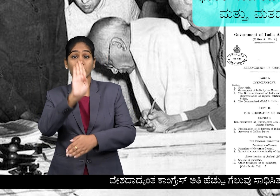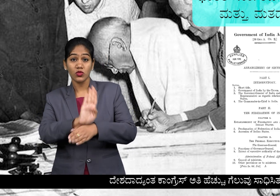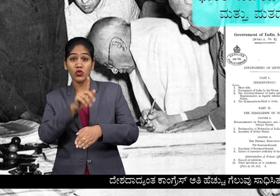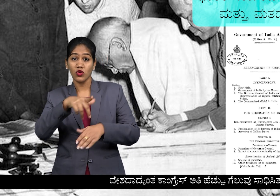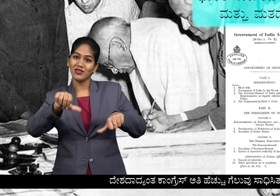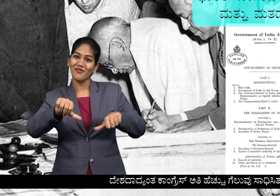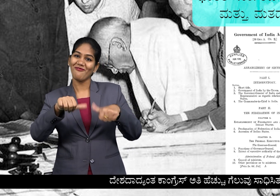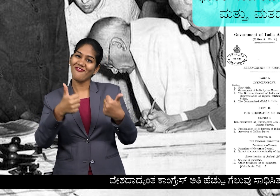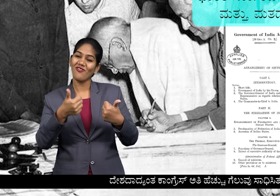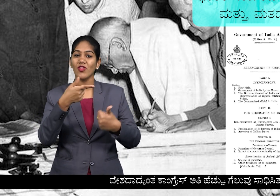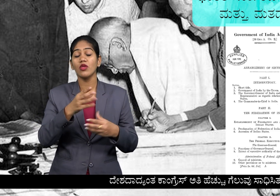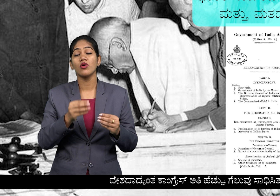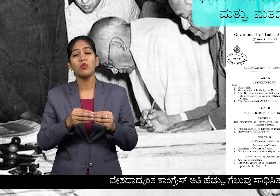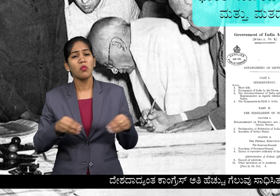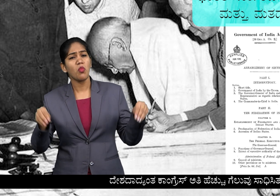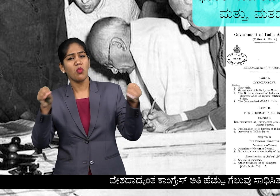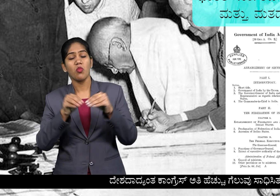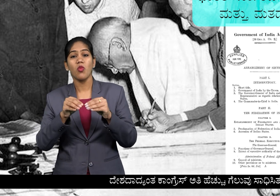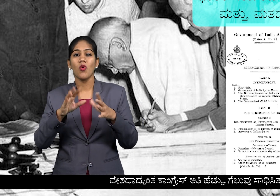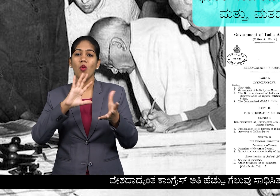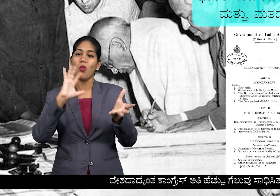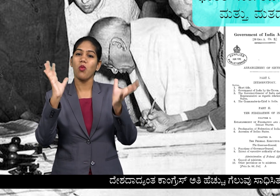ಕಾಂಗ್ರೆಸ್ ದೇಶದಾದ್ಯಂತ ಹೆಚ್ಚು ಗೆದ್ದಿತು.